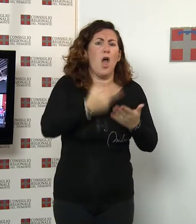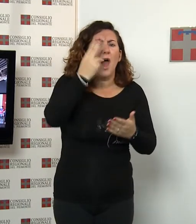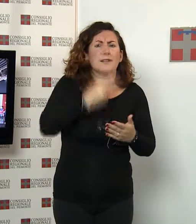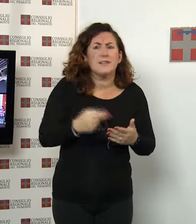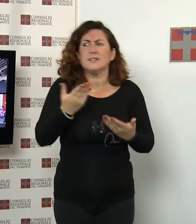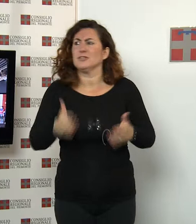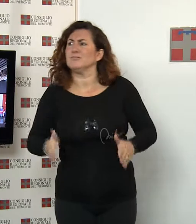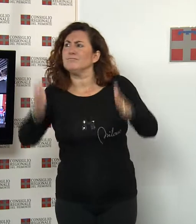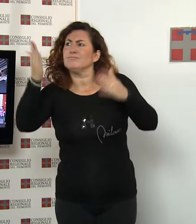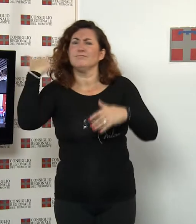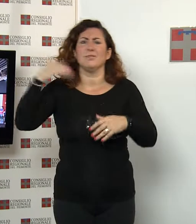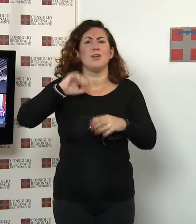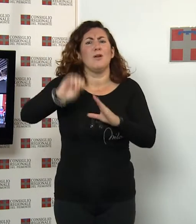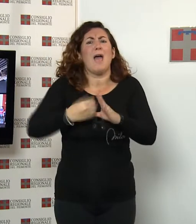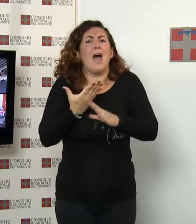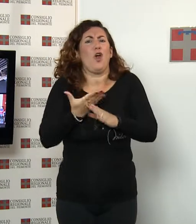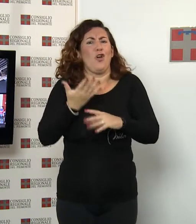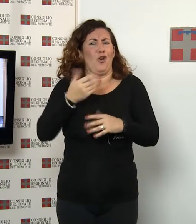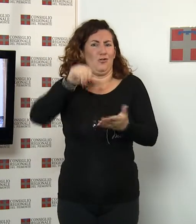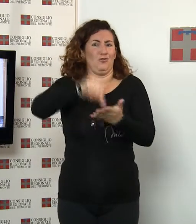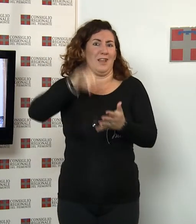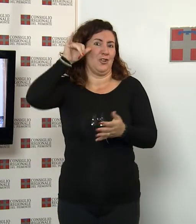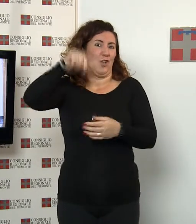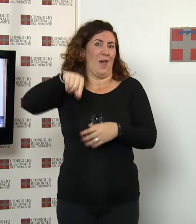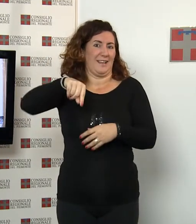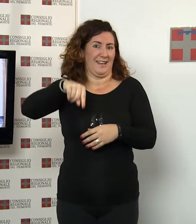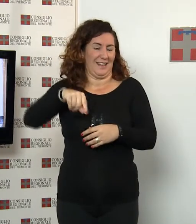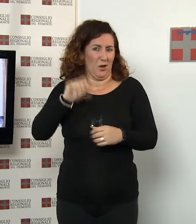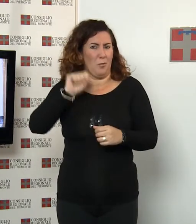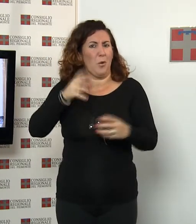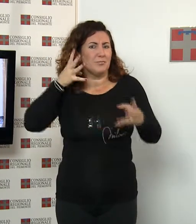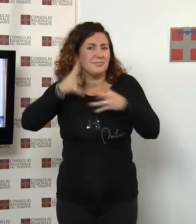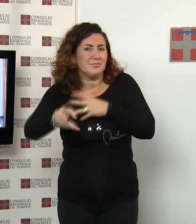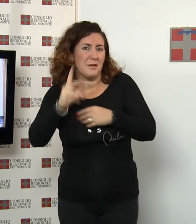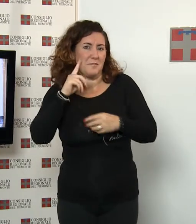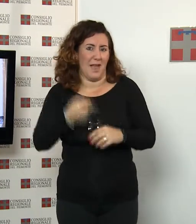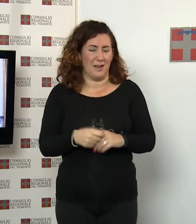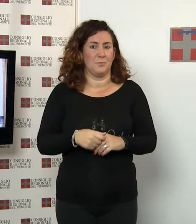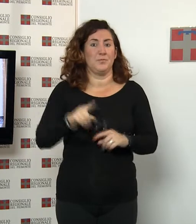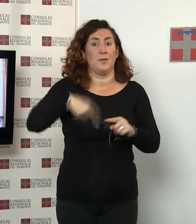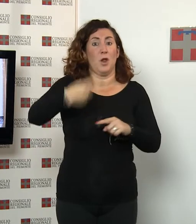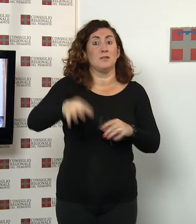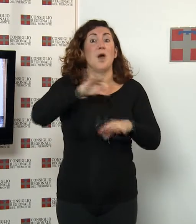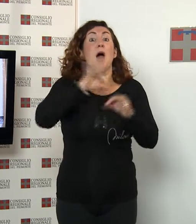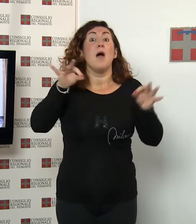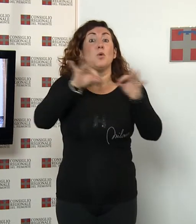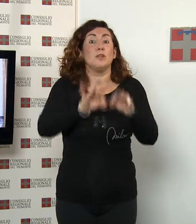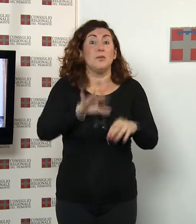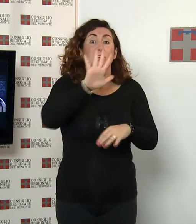barocco nel centro di torino prossimi appuntamenti nei sabati 5 ottobre 9 novembre e 7 dicembre